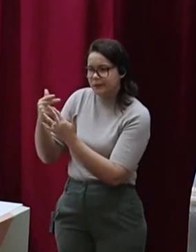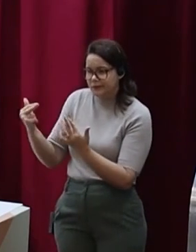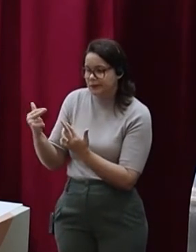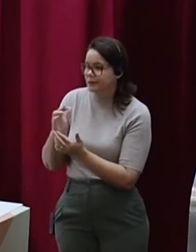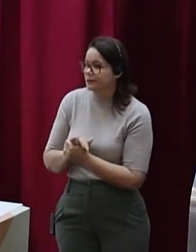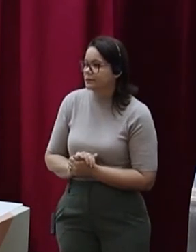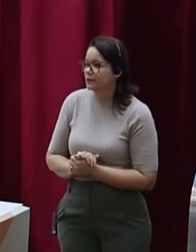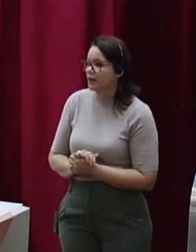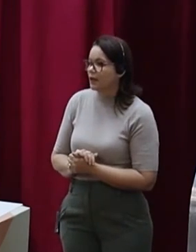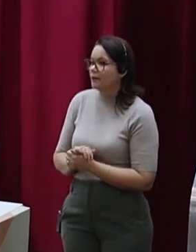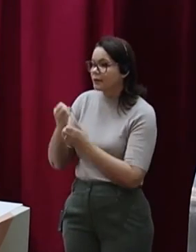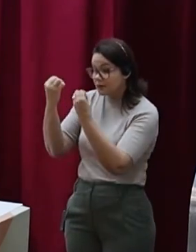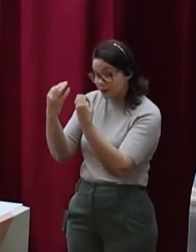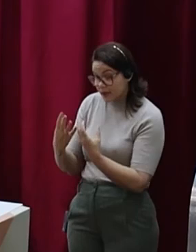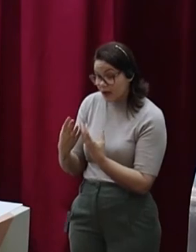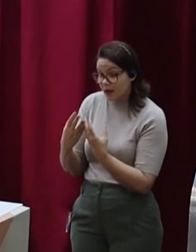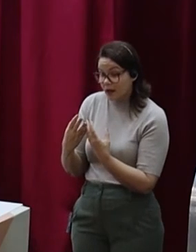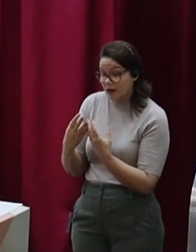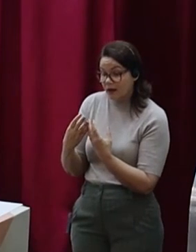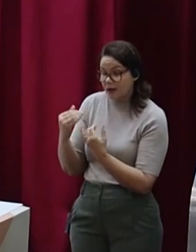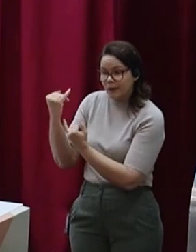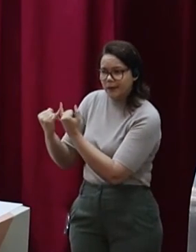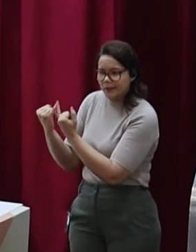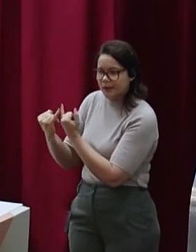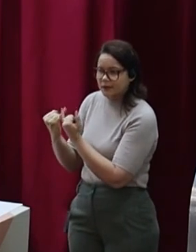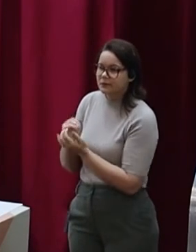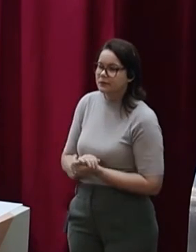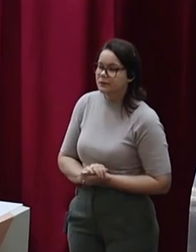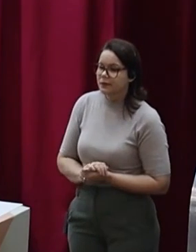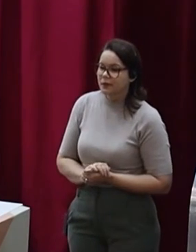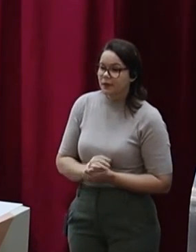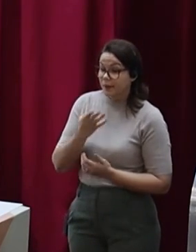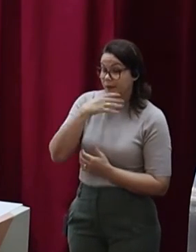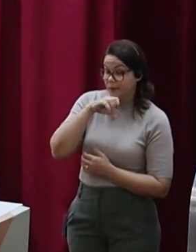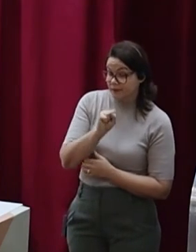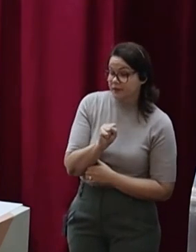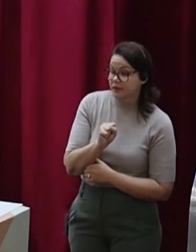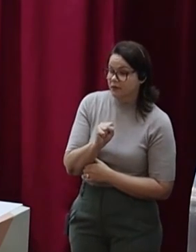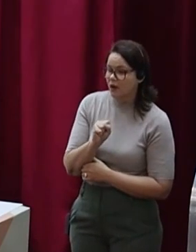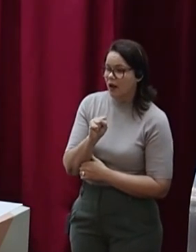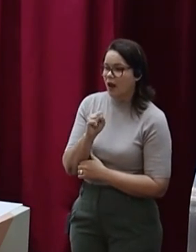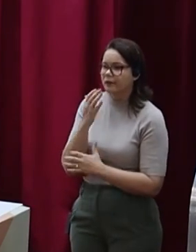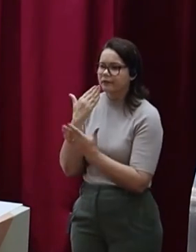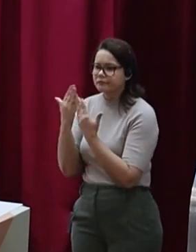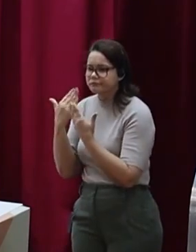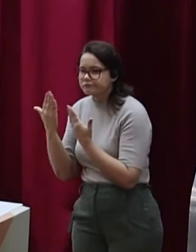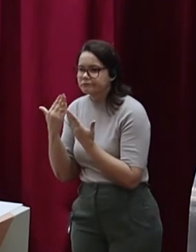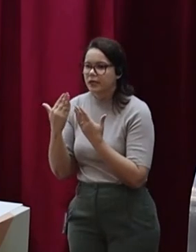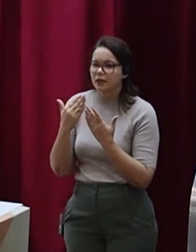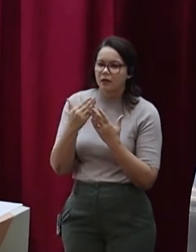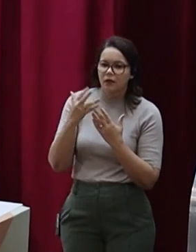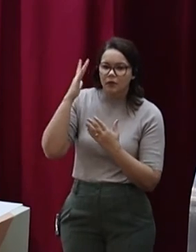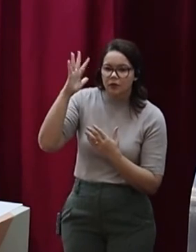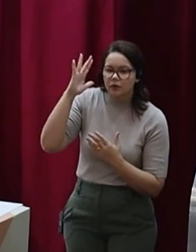da principal coincidência, eu acho que, sim, o Paulo Freire estava, né, num diálogo com a teologia da libertação.